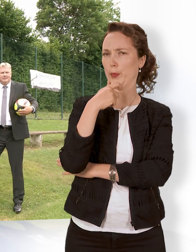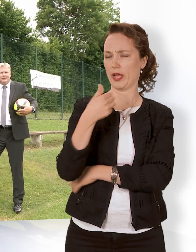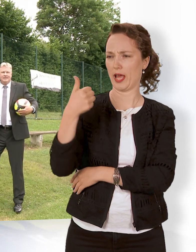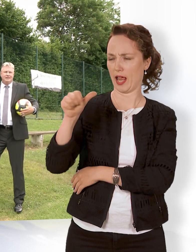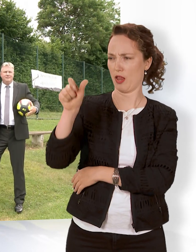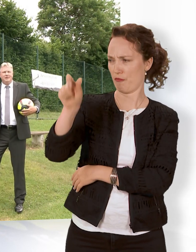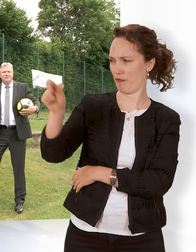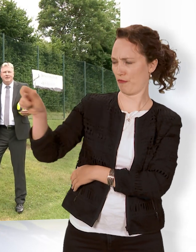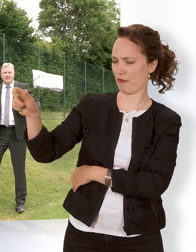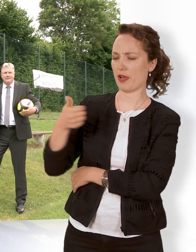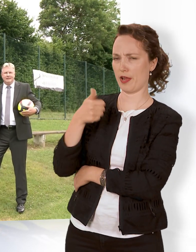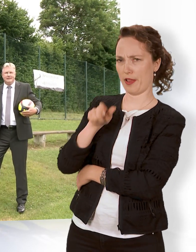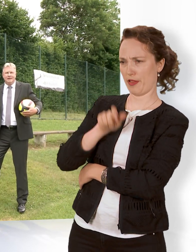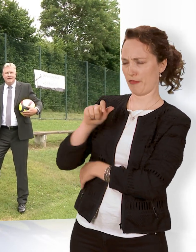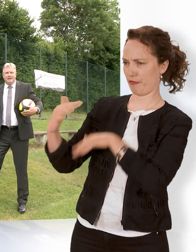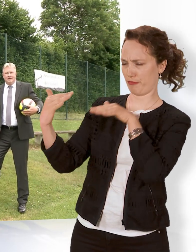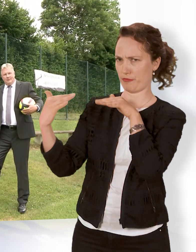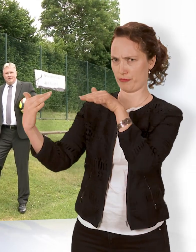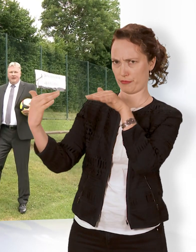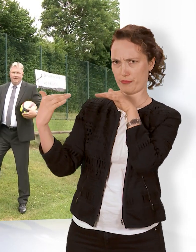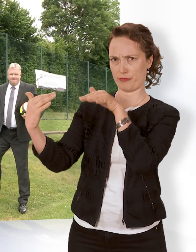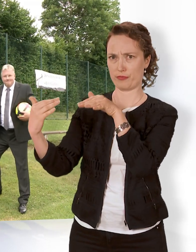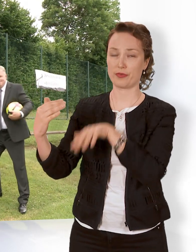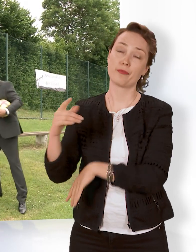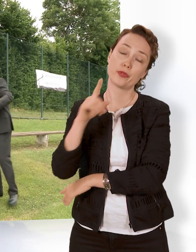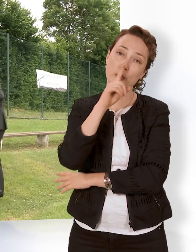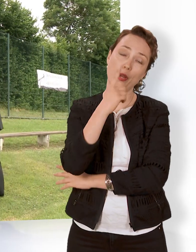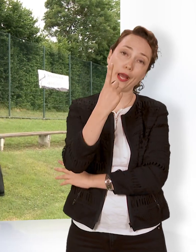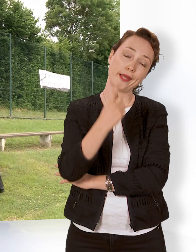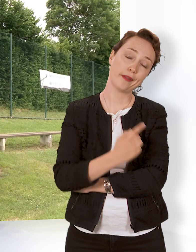der rechten Seite, 11 Mann auf der linken Seite. Nur einer.